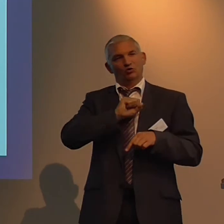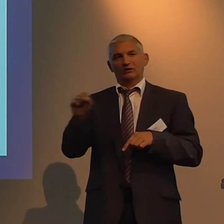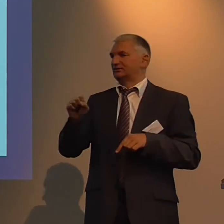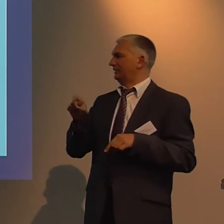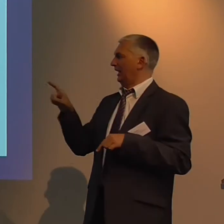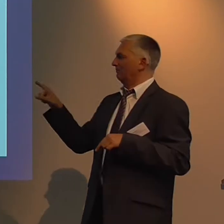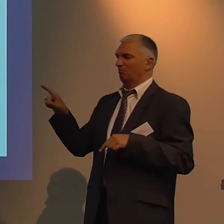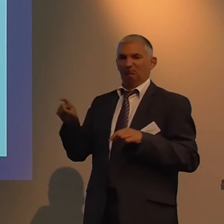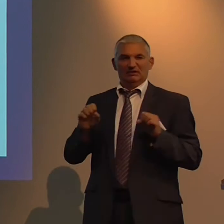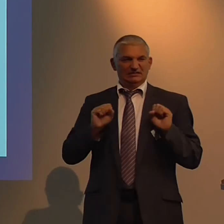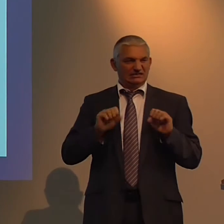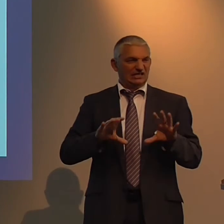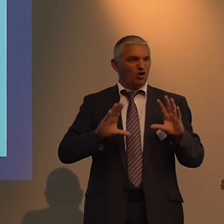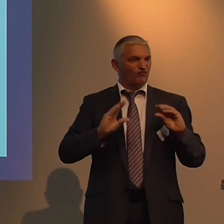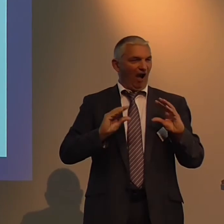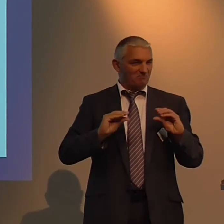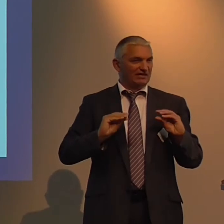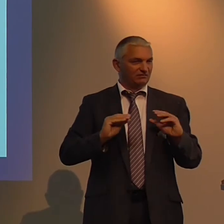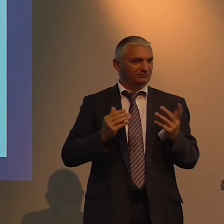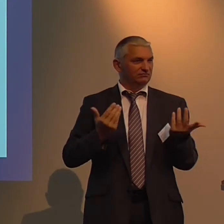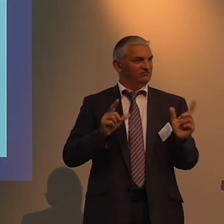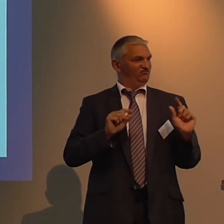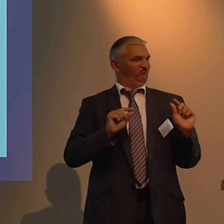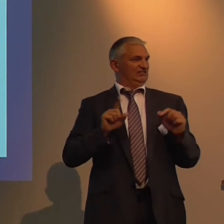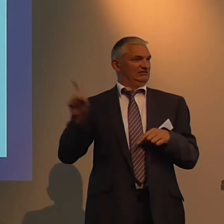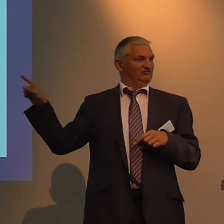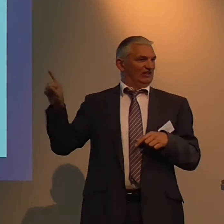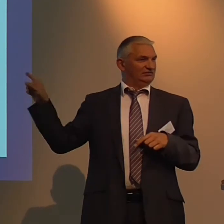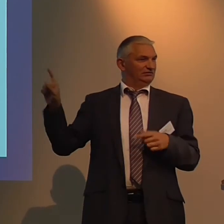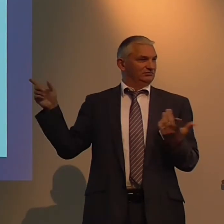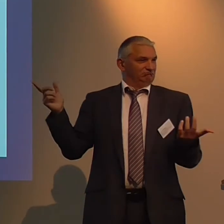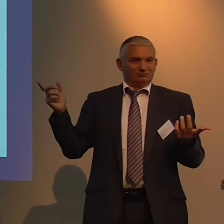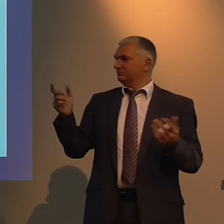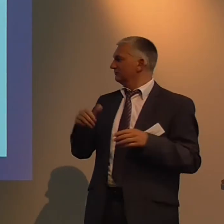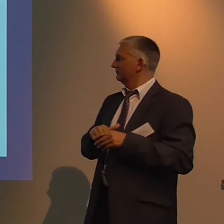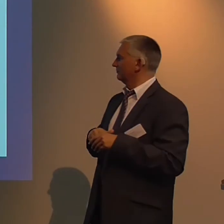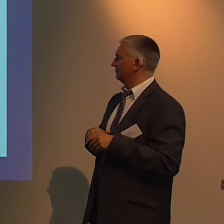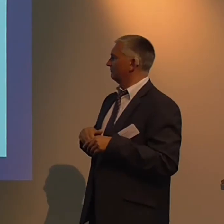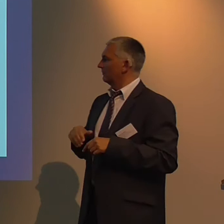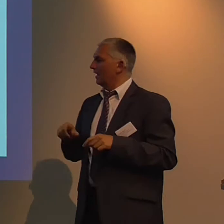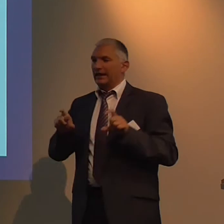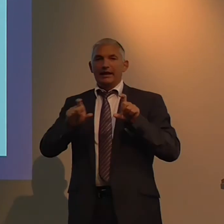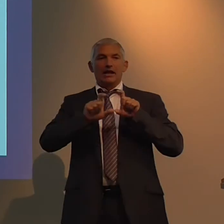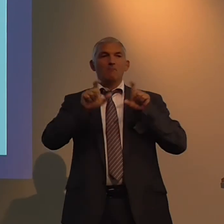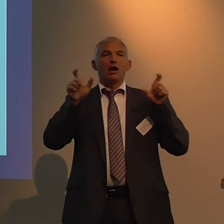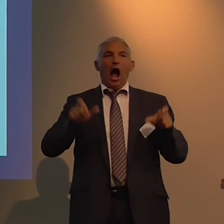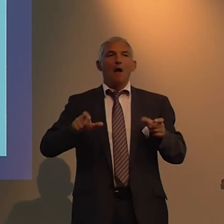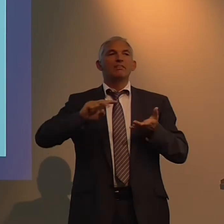diesen schönen Schritt gibt. Aber die Formulierung ist ja eigentlich relativ schwammig, weil was bedeutet das?